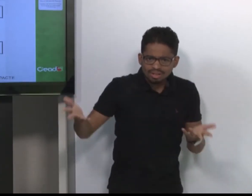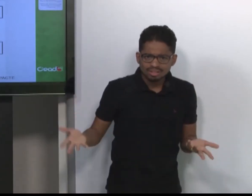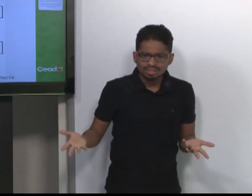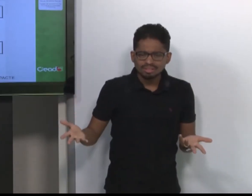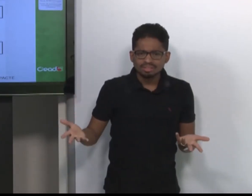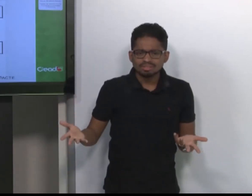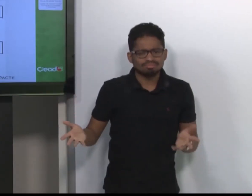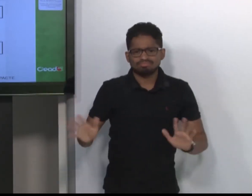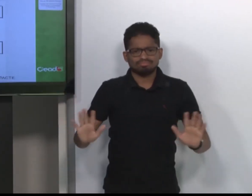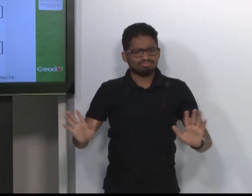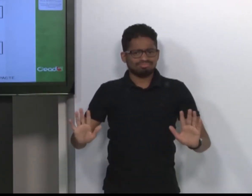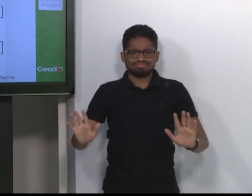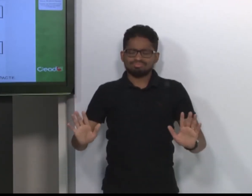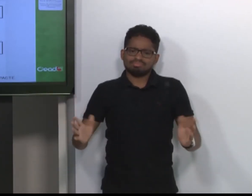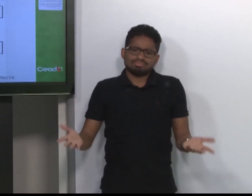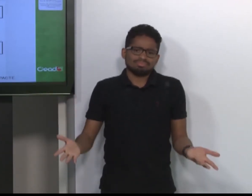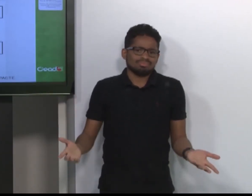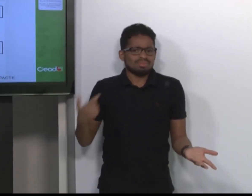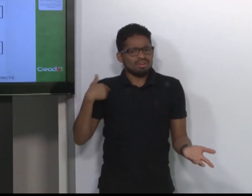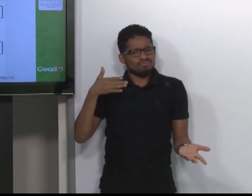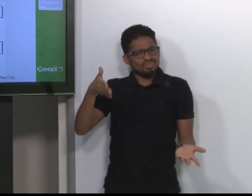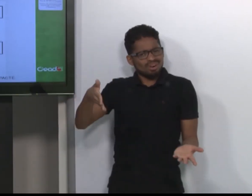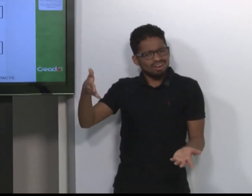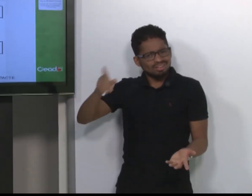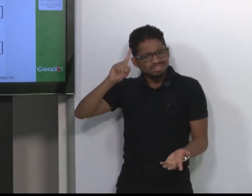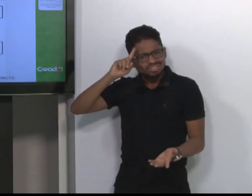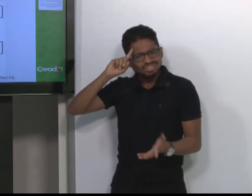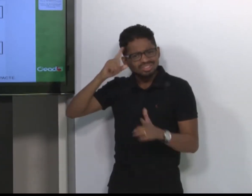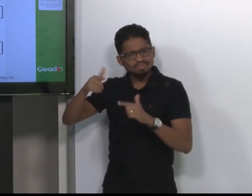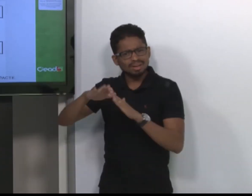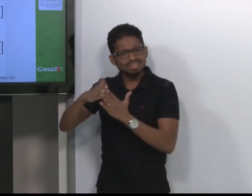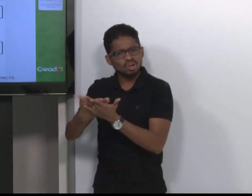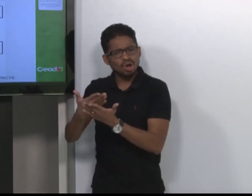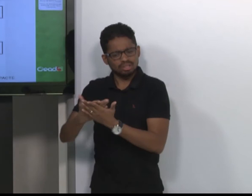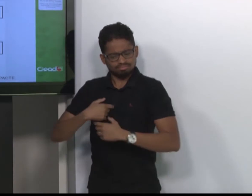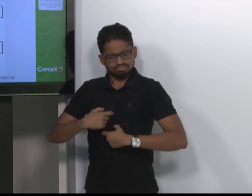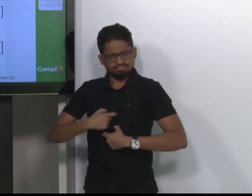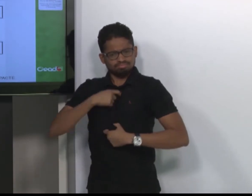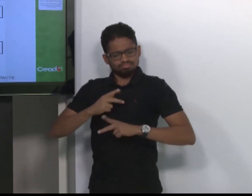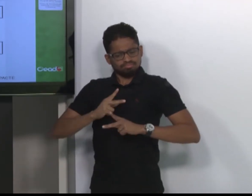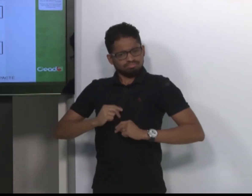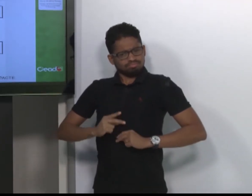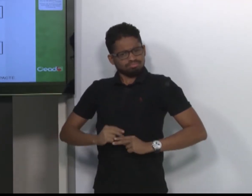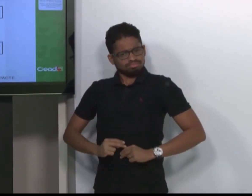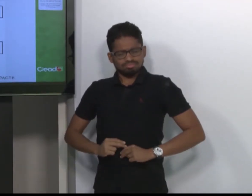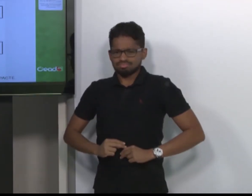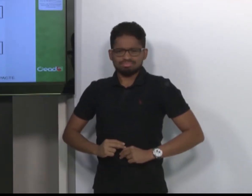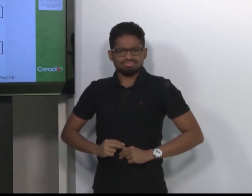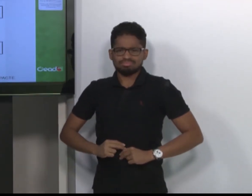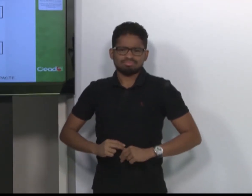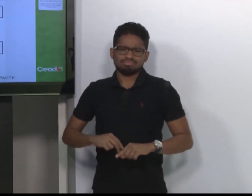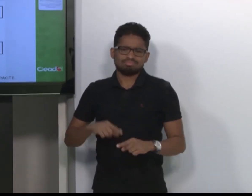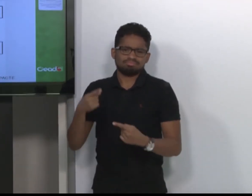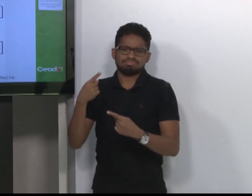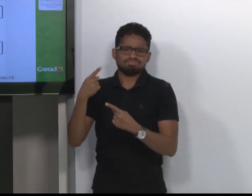Não, em sala de aula é diferente. Eu estou ali todos os dias. Então, a vestimenta é